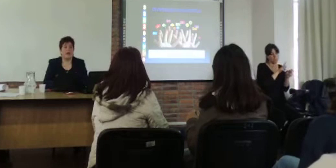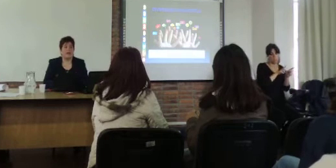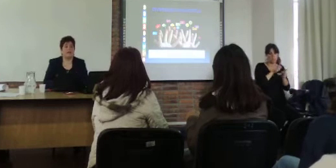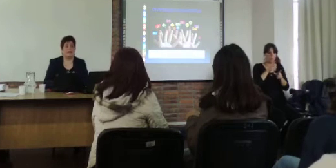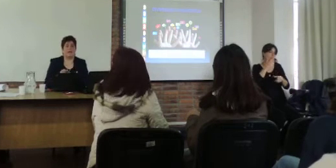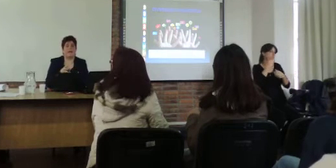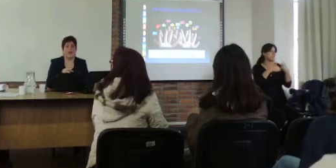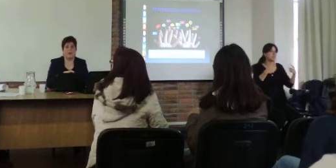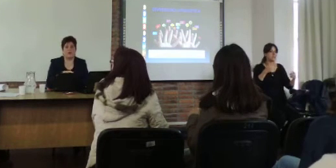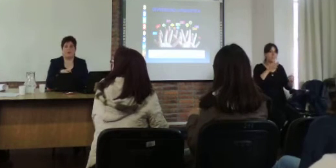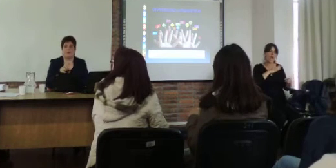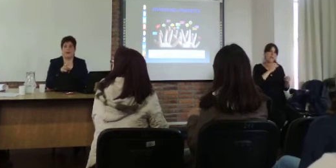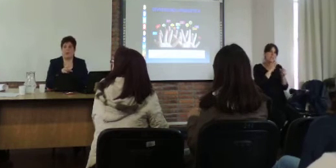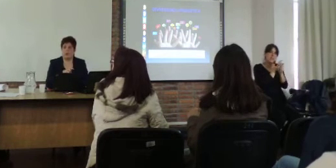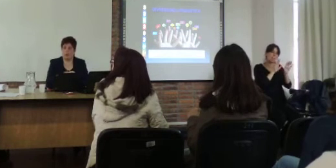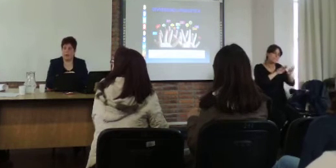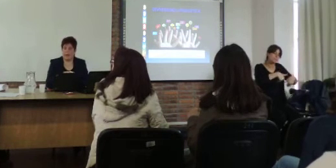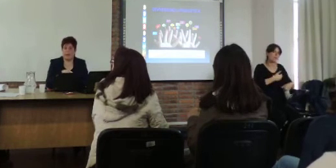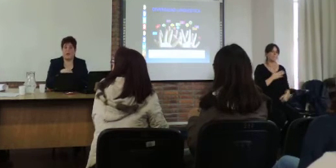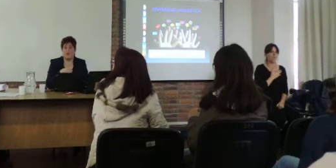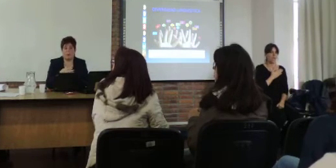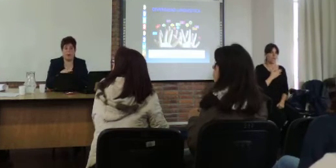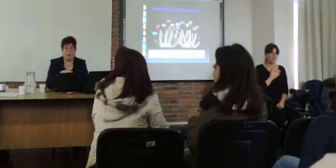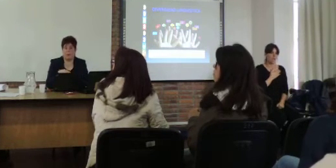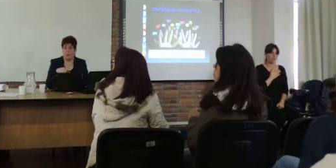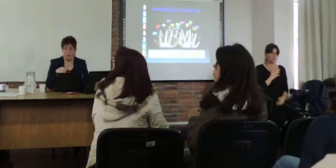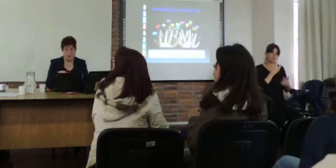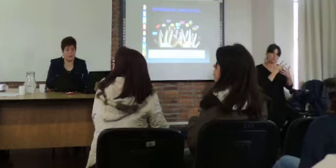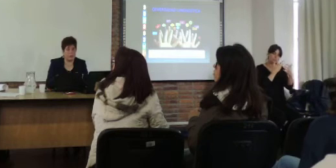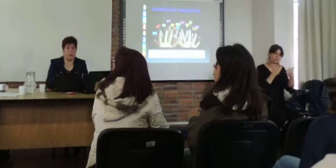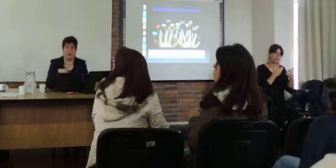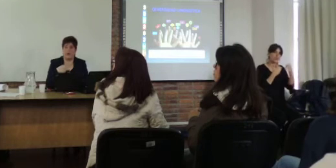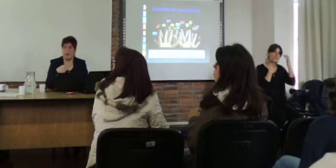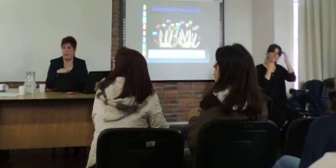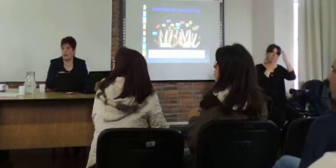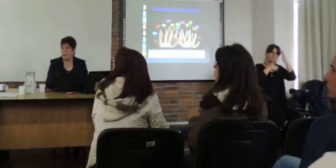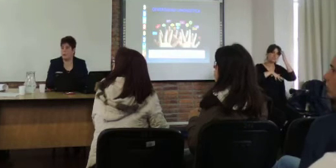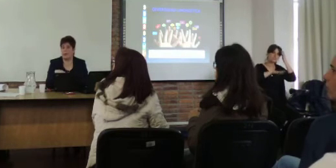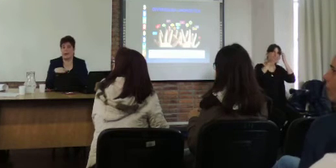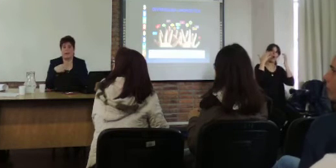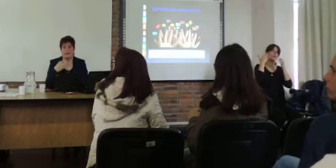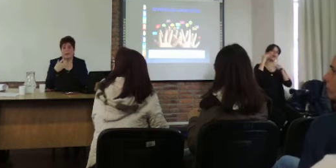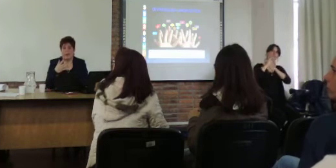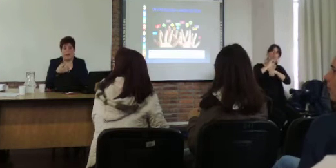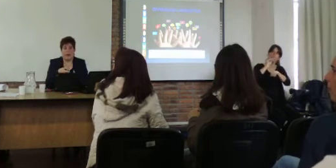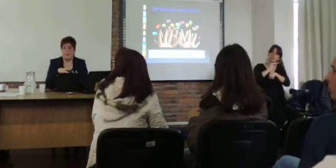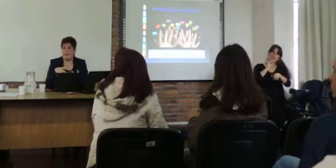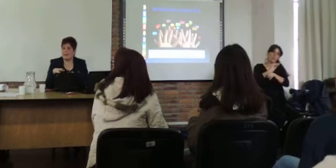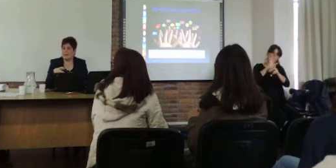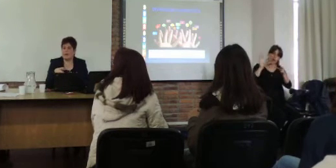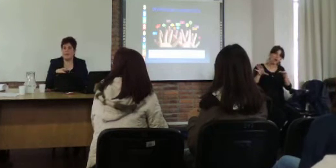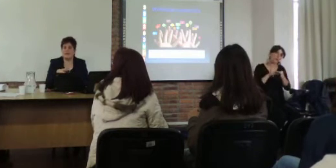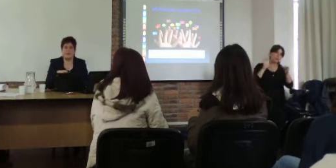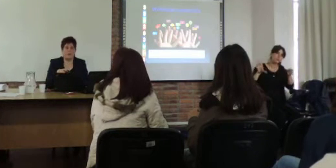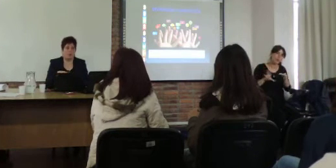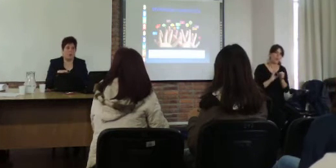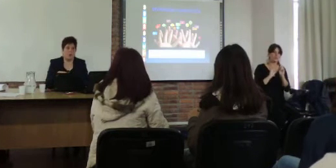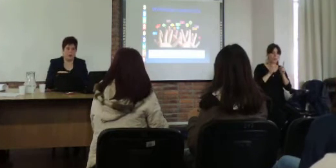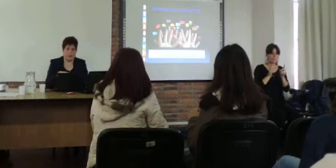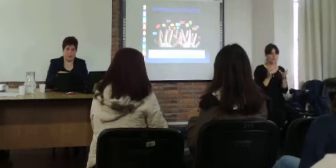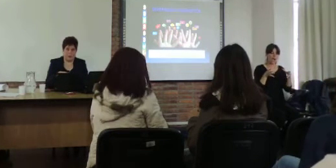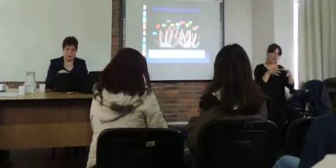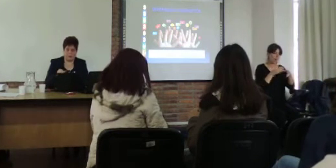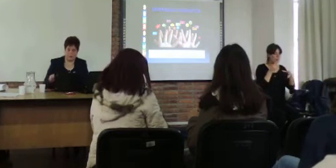su determinada lengua, su determinada estructura, que está conformada por los valores históricos, los valores culturales, las vivencias de ese